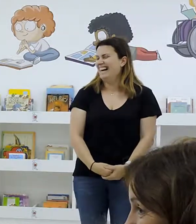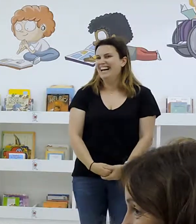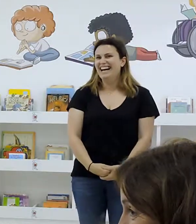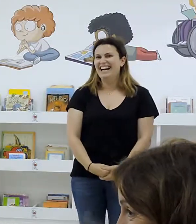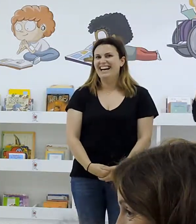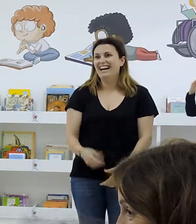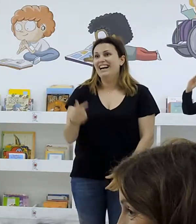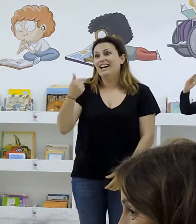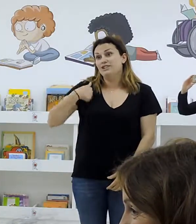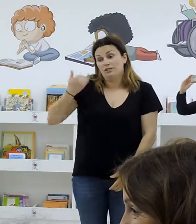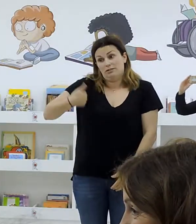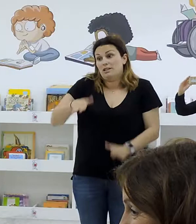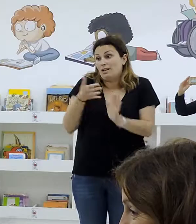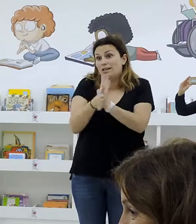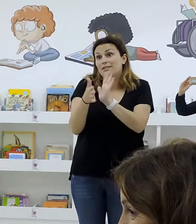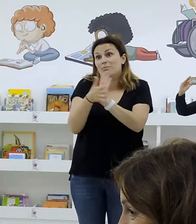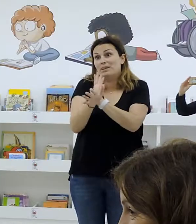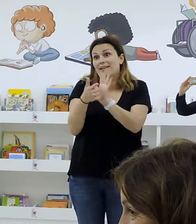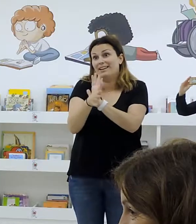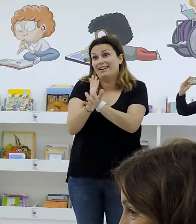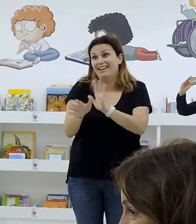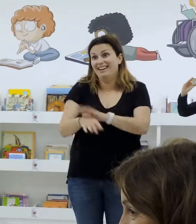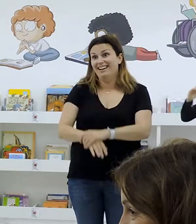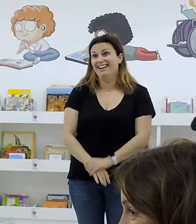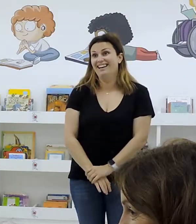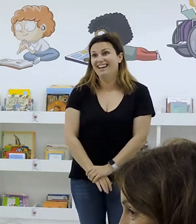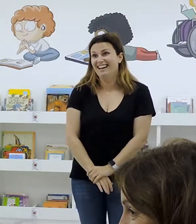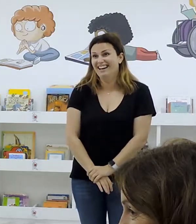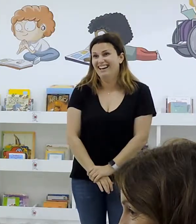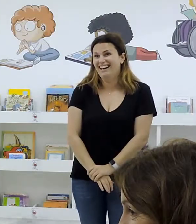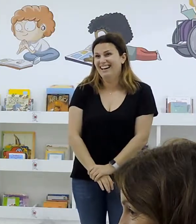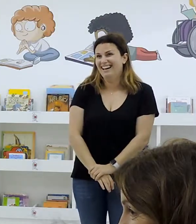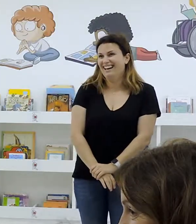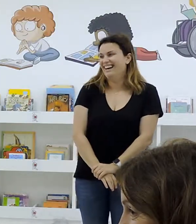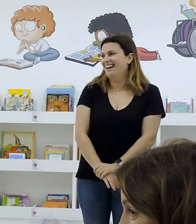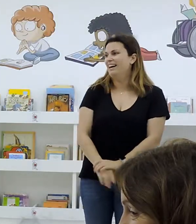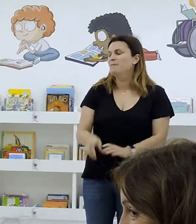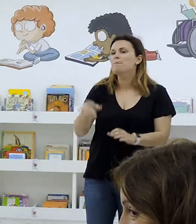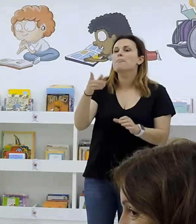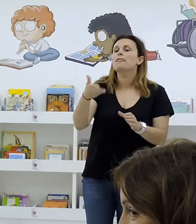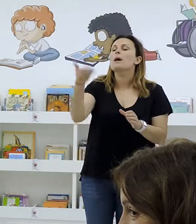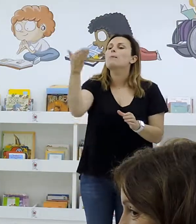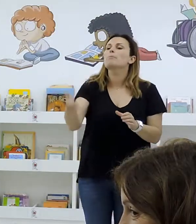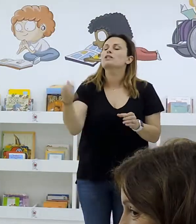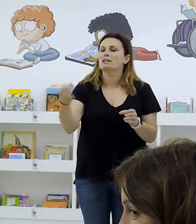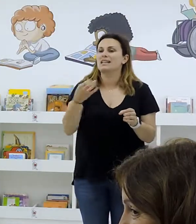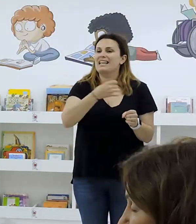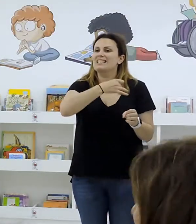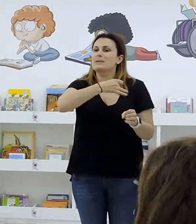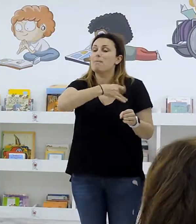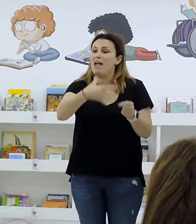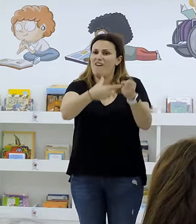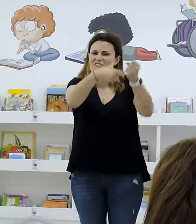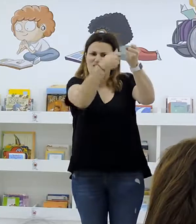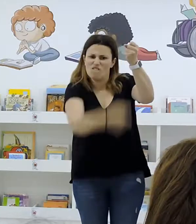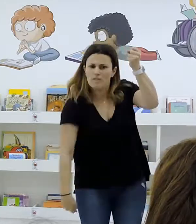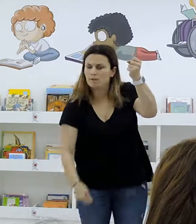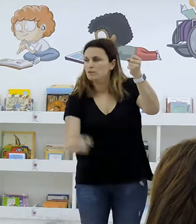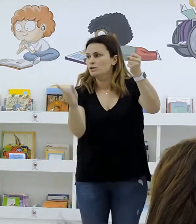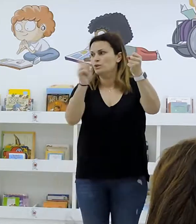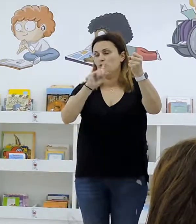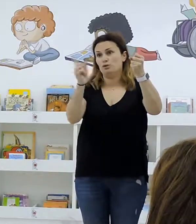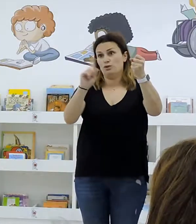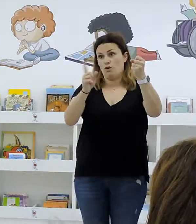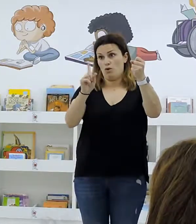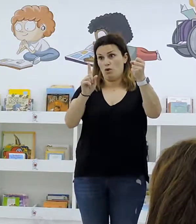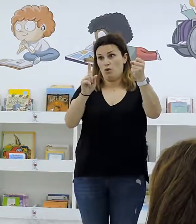Yo ya dije que lo iba a explicar. Ahora es muy importante no tirar muy fuerte del blanco, porque si no la gente se dará cuenta de que